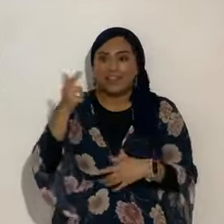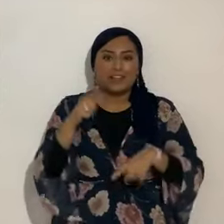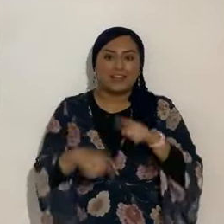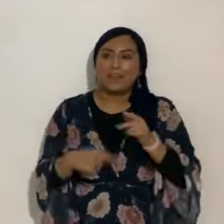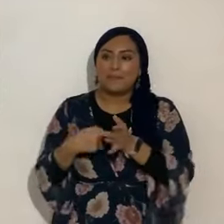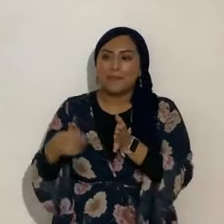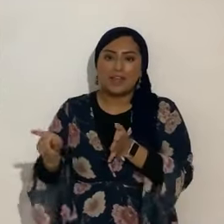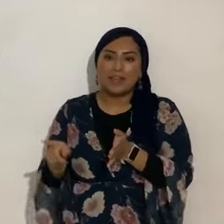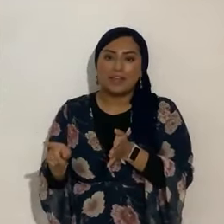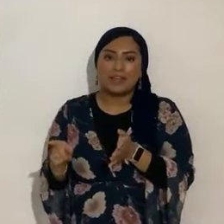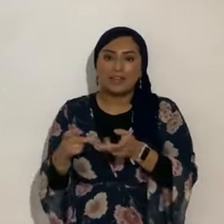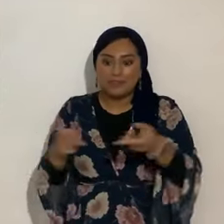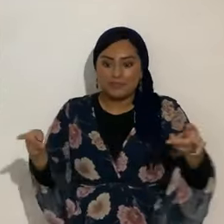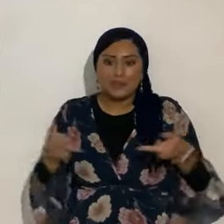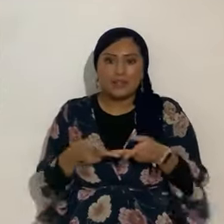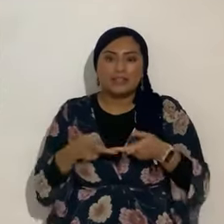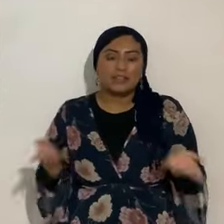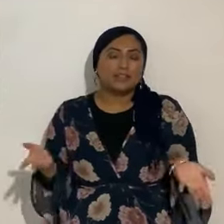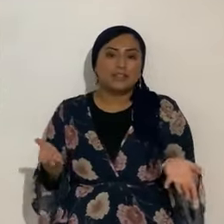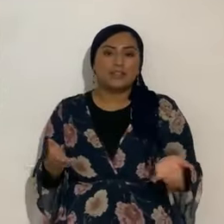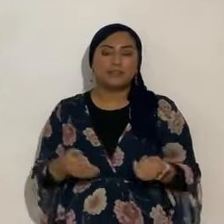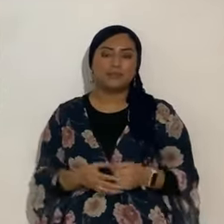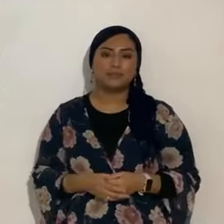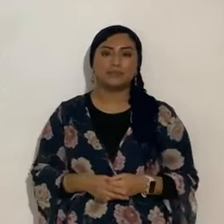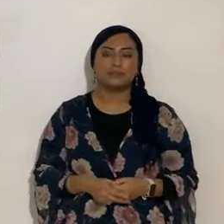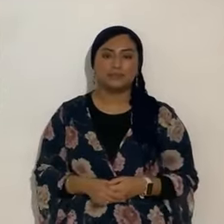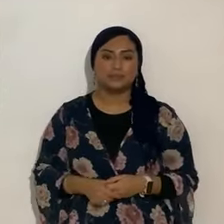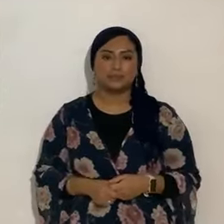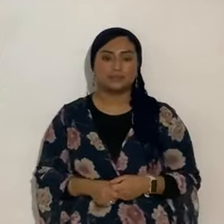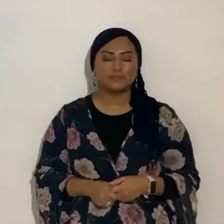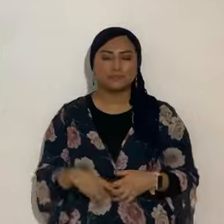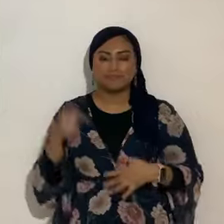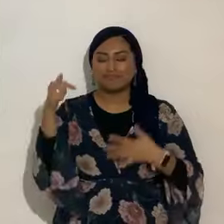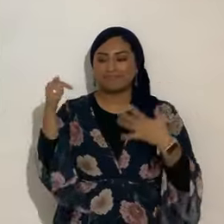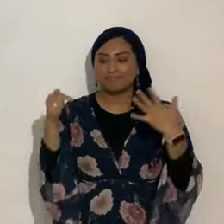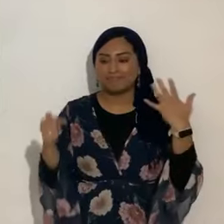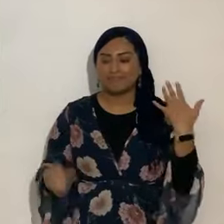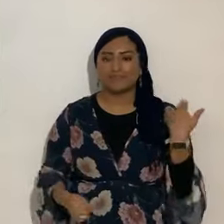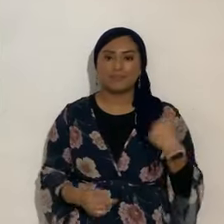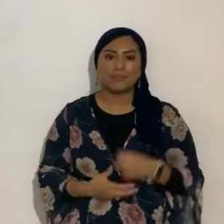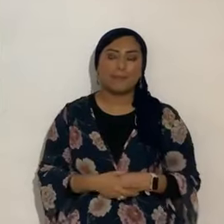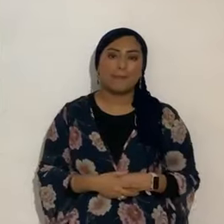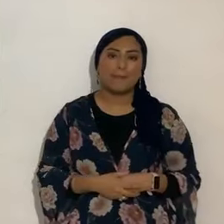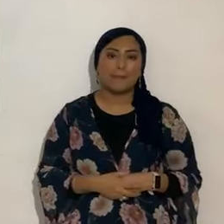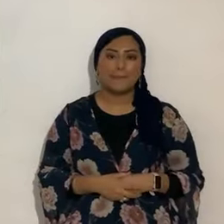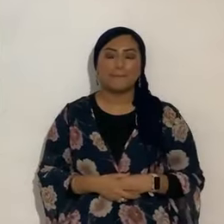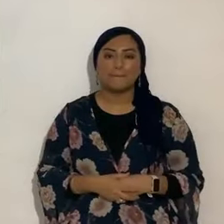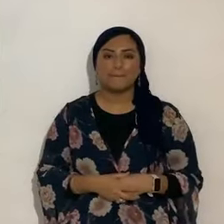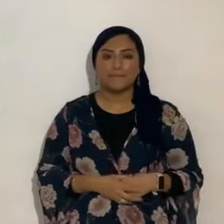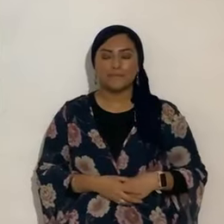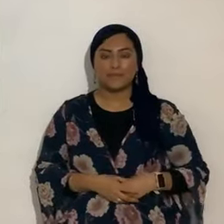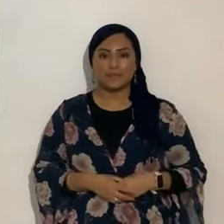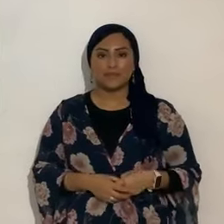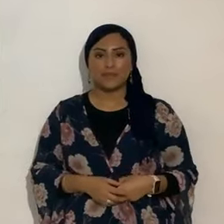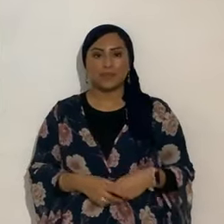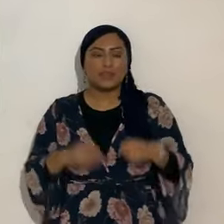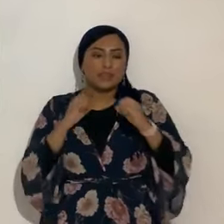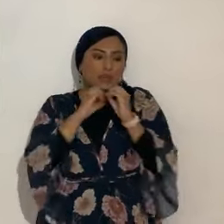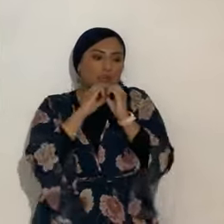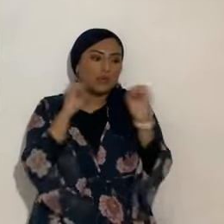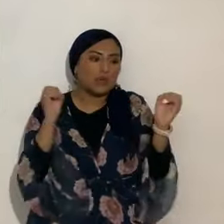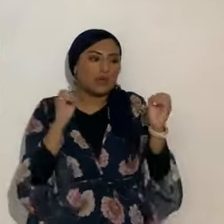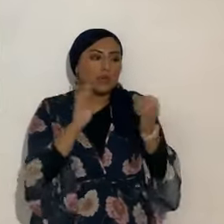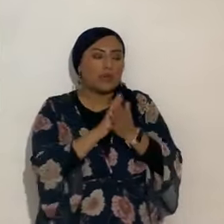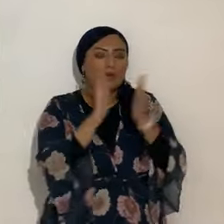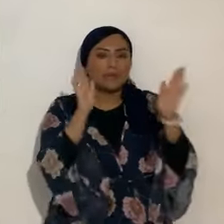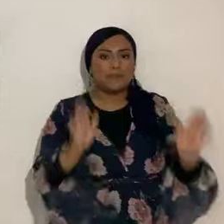ni el predial, no sé, el impuesto por tener la casa, etcétera, etcétera, etcétera, etcétera. Así es. No hay paz, no